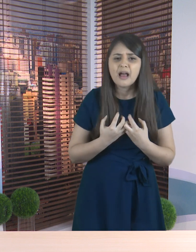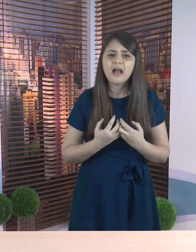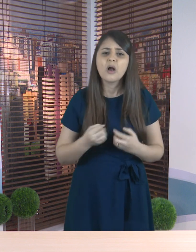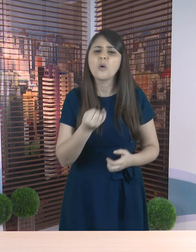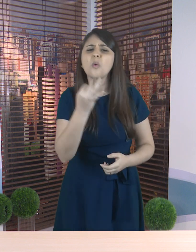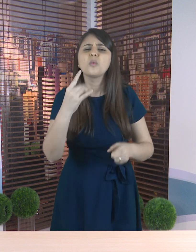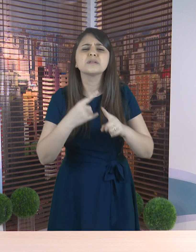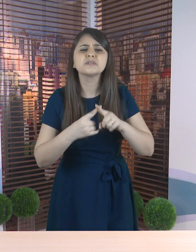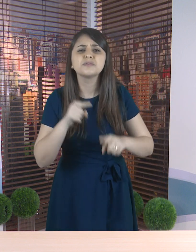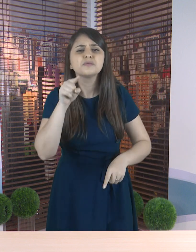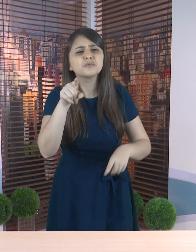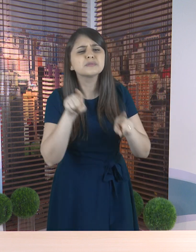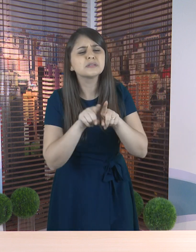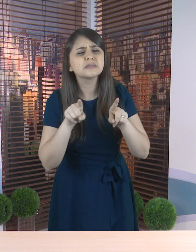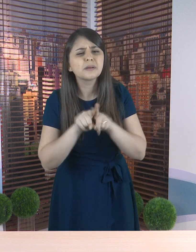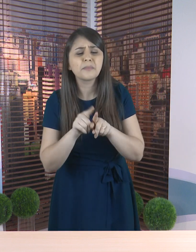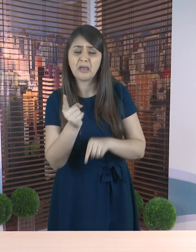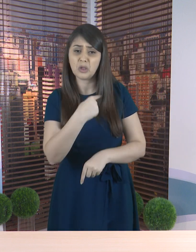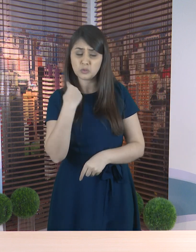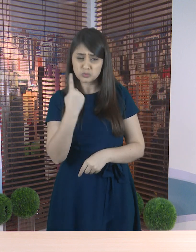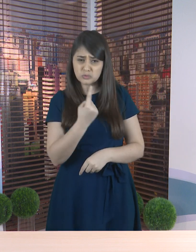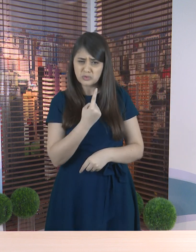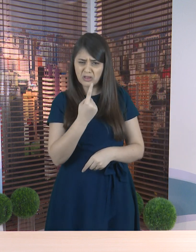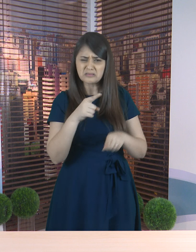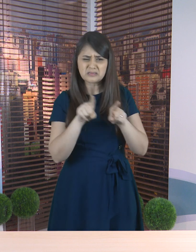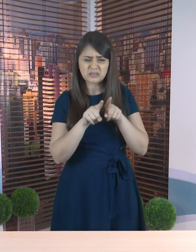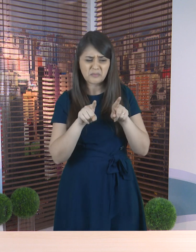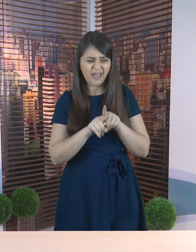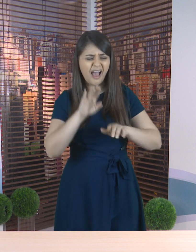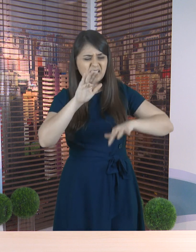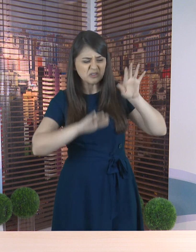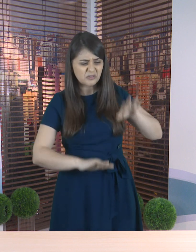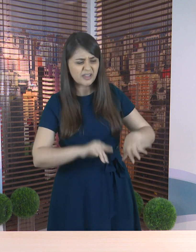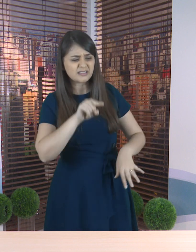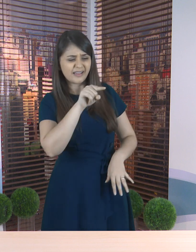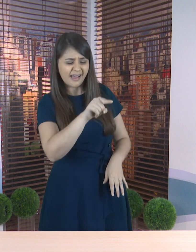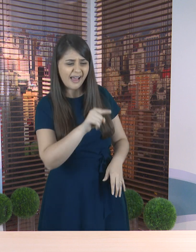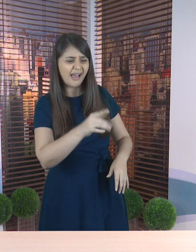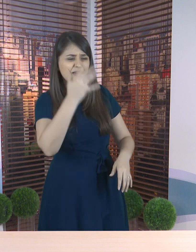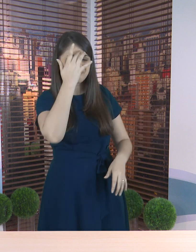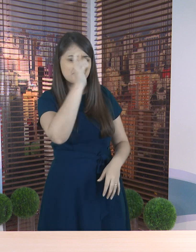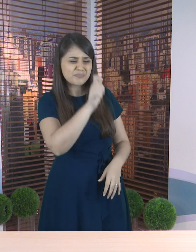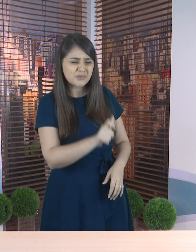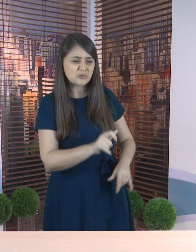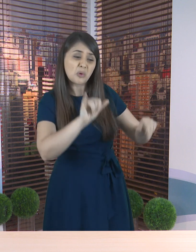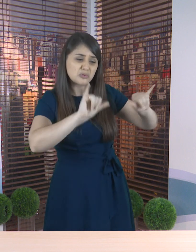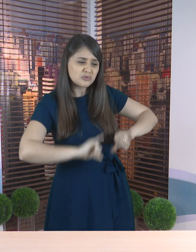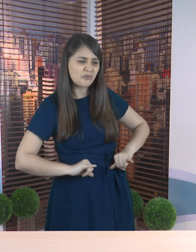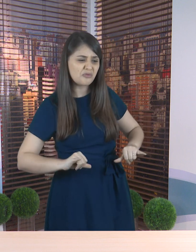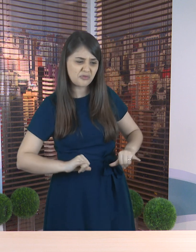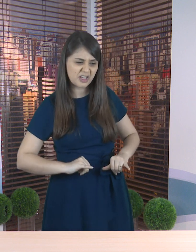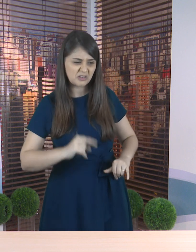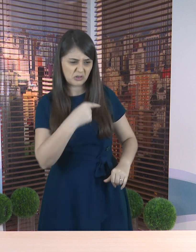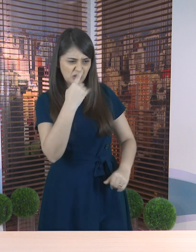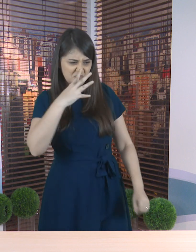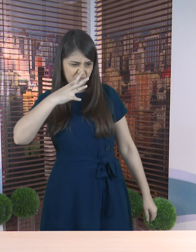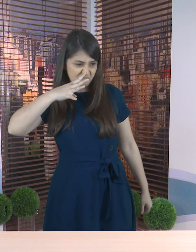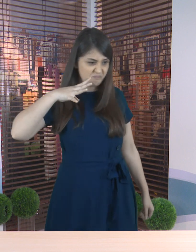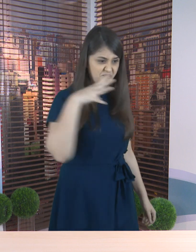carga, o fardo do sofrimento. Como é triste quando as pessoas que deveriam confortar